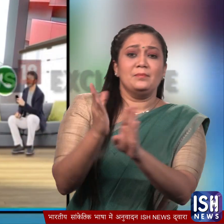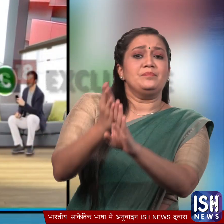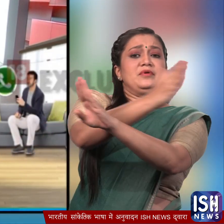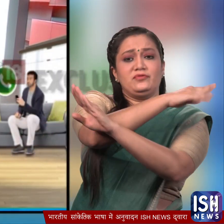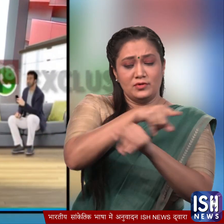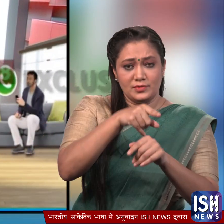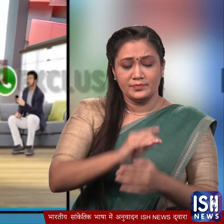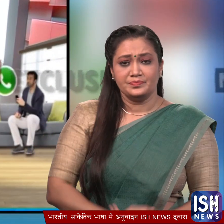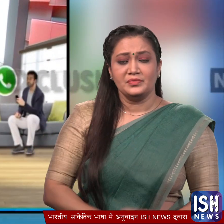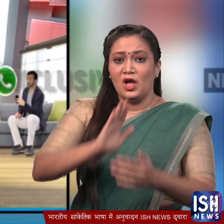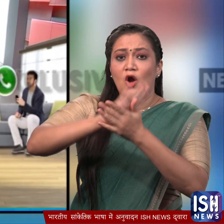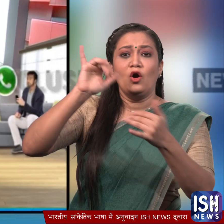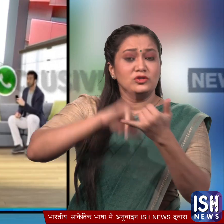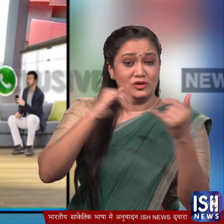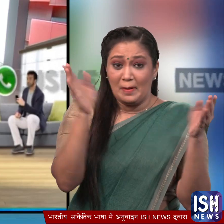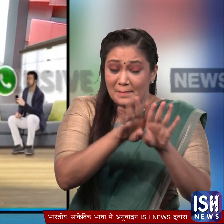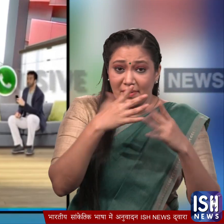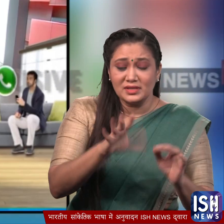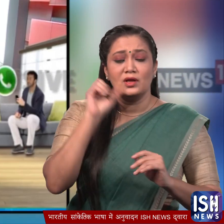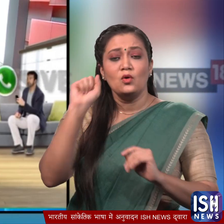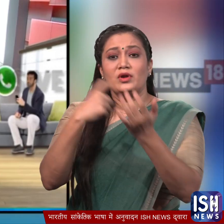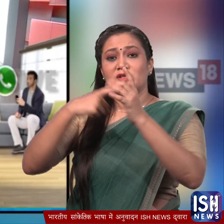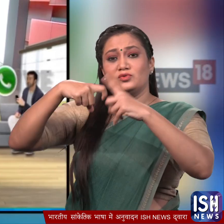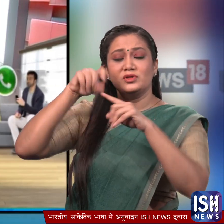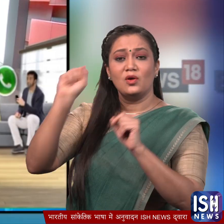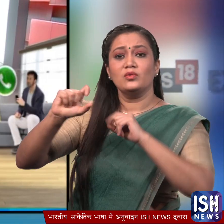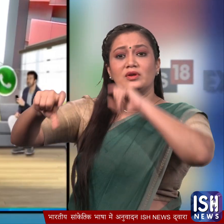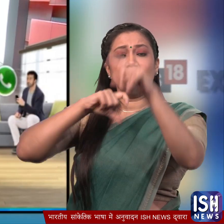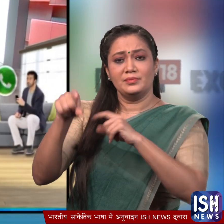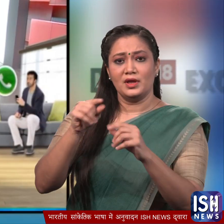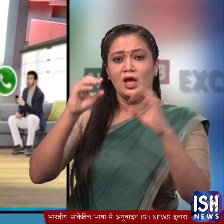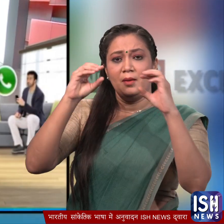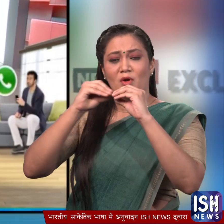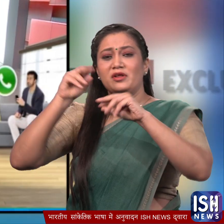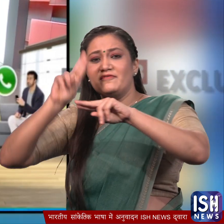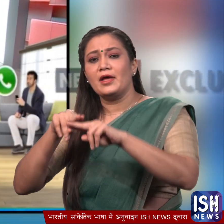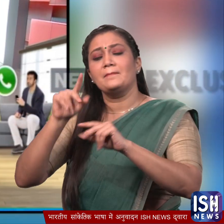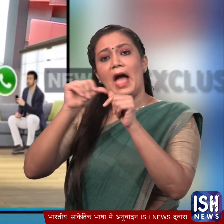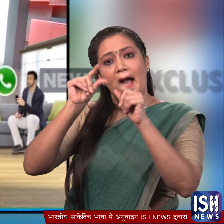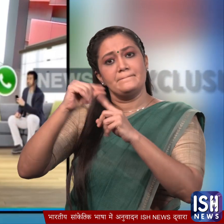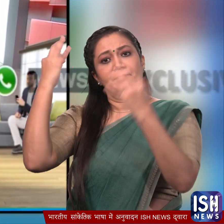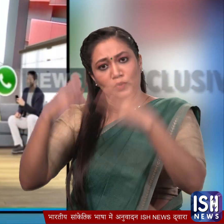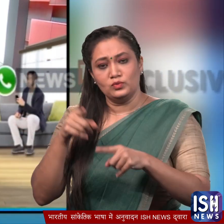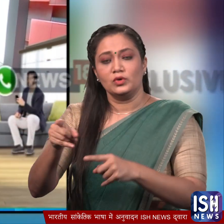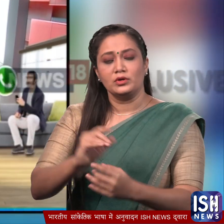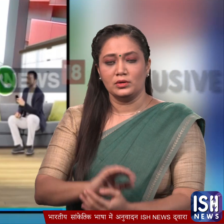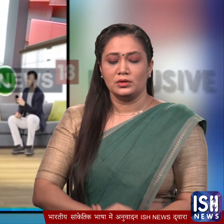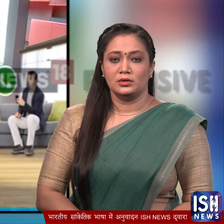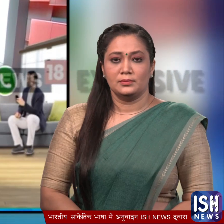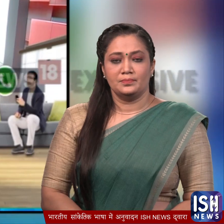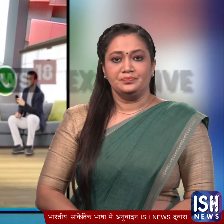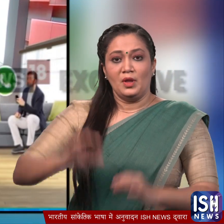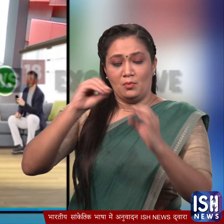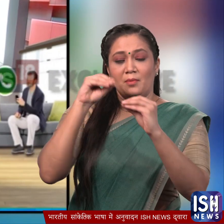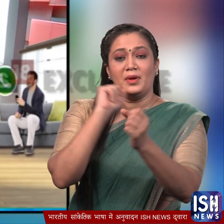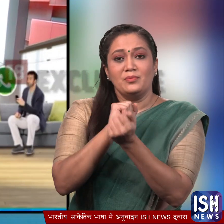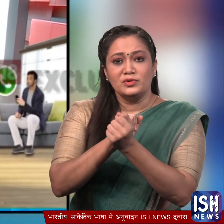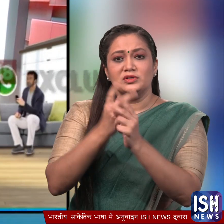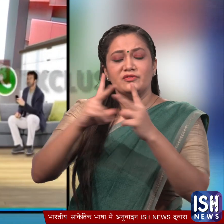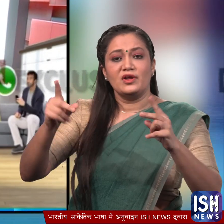से पता चलता है कि राज कुंद्रा ने अपने काम के लिए एक प्लान बी भी तैयार किया हुआ था। न्यूज़ 18 के आशीष सिंह की रिपोर्ट है कि व्हाट्सएप चैट